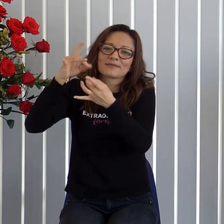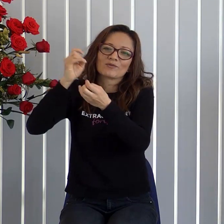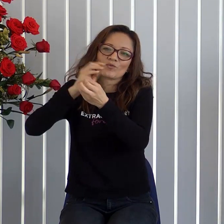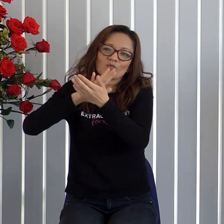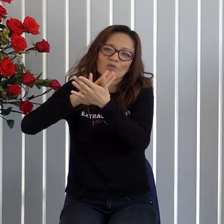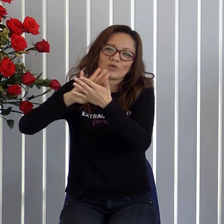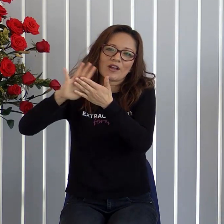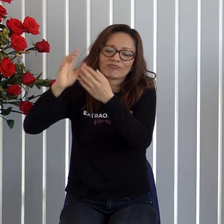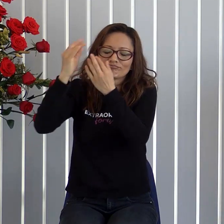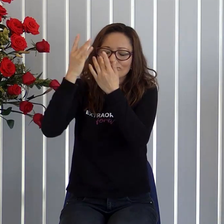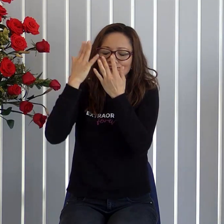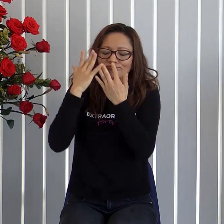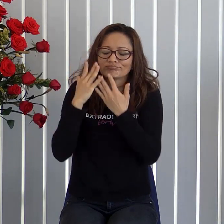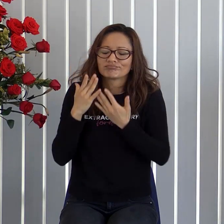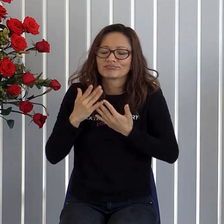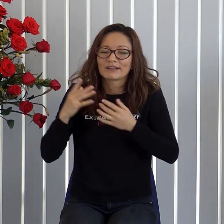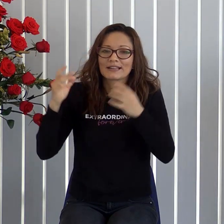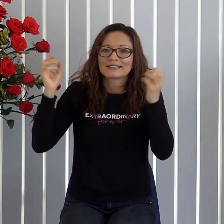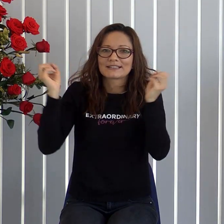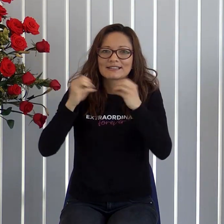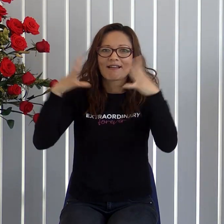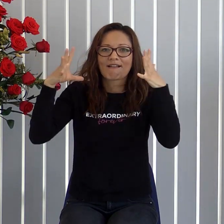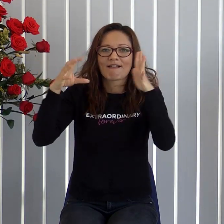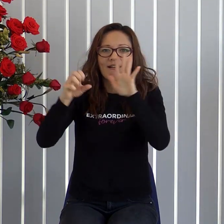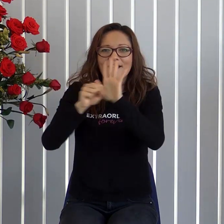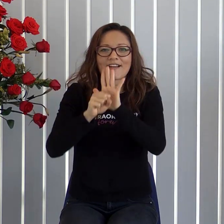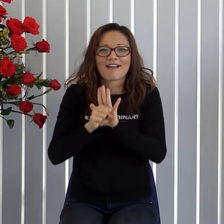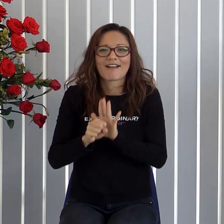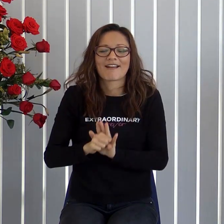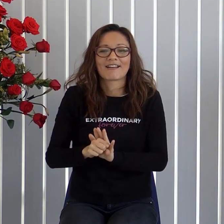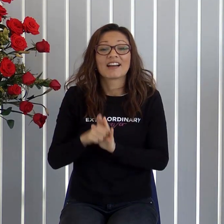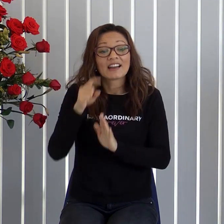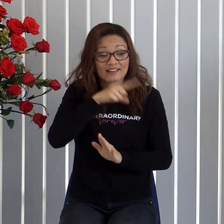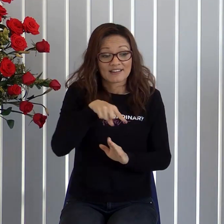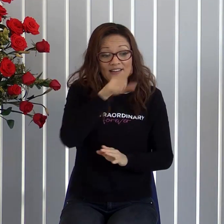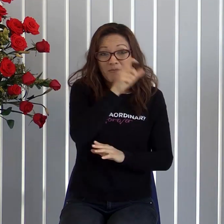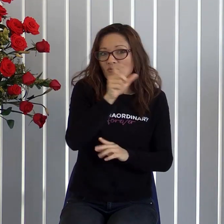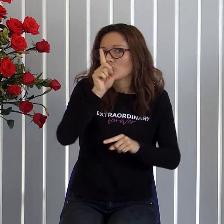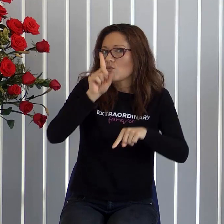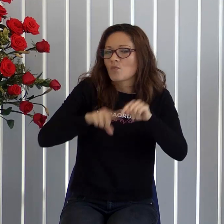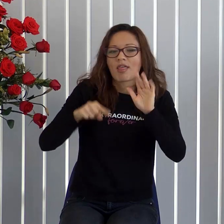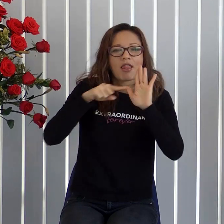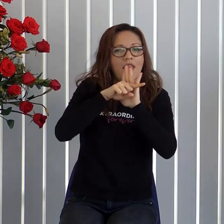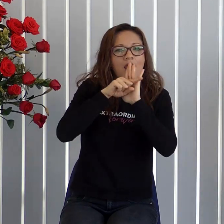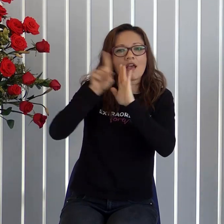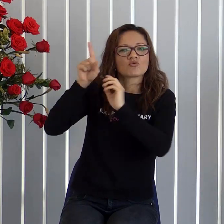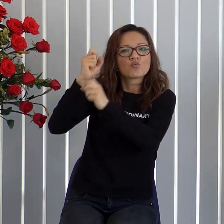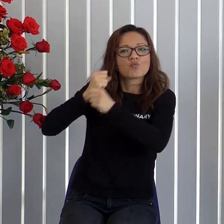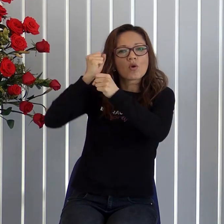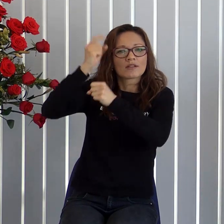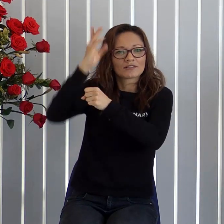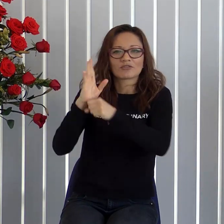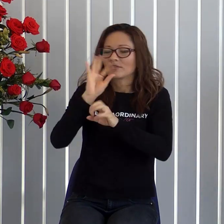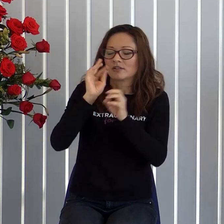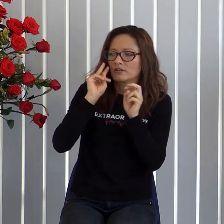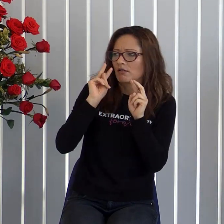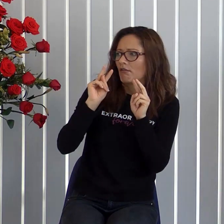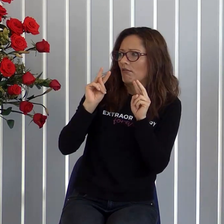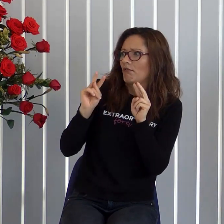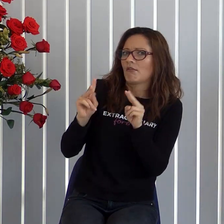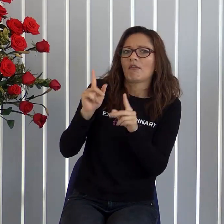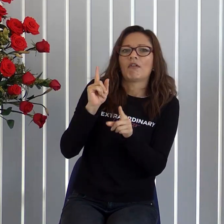Santo manifestando los poderes. Y ante eso la gente pues no podía negar el poder de Dios, ¿sí? Porque ante las